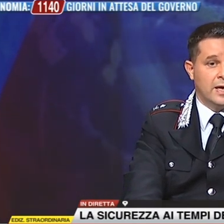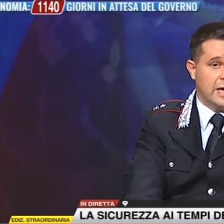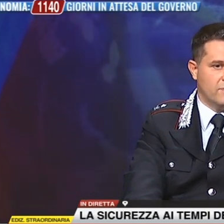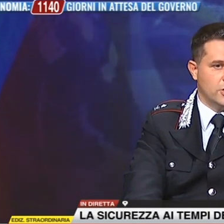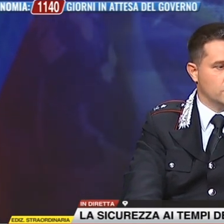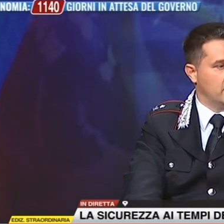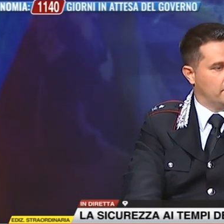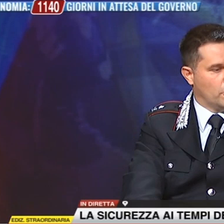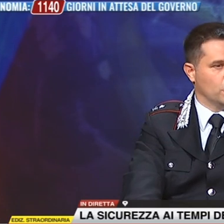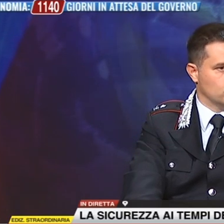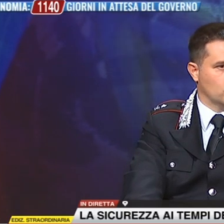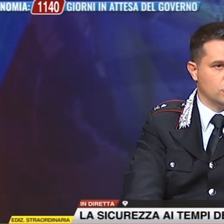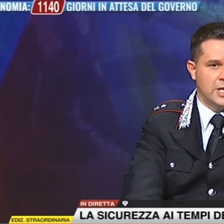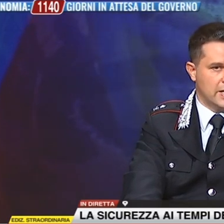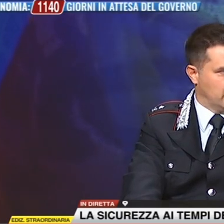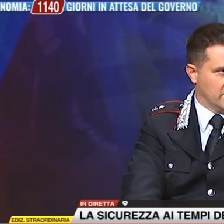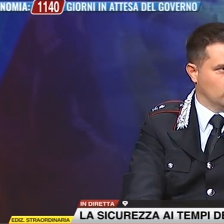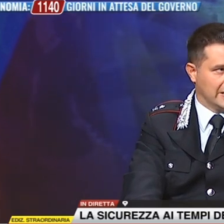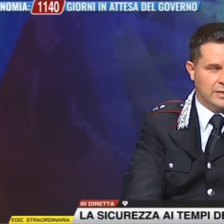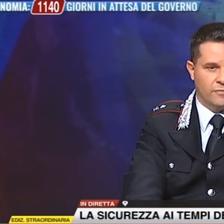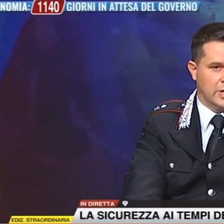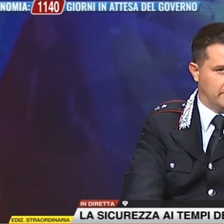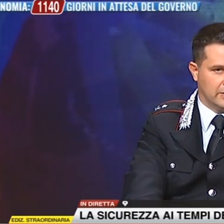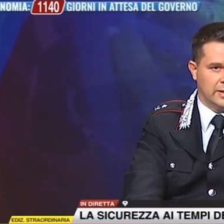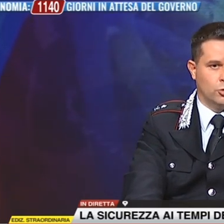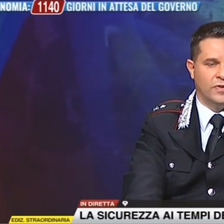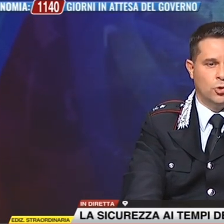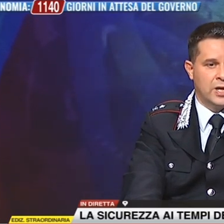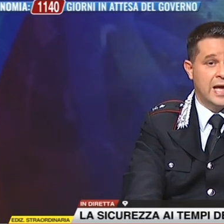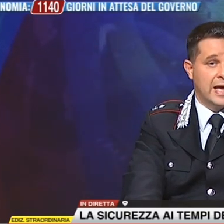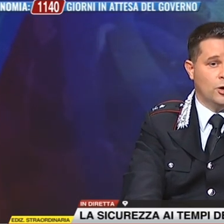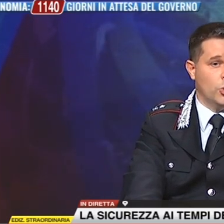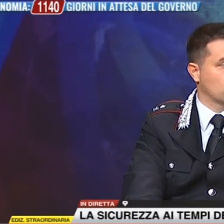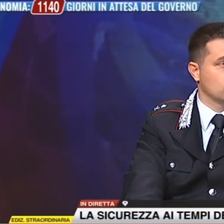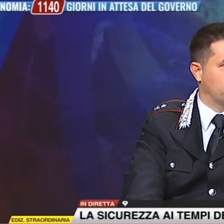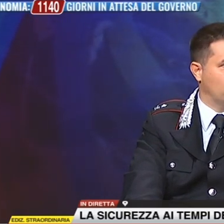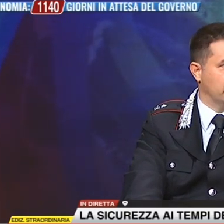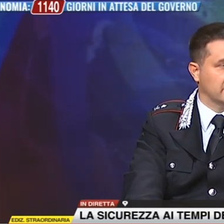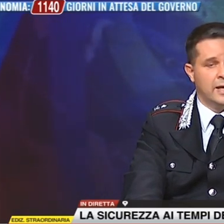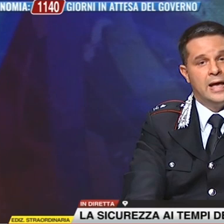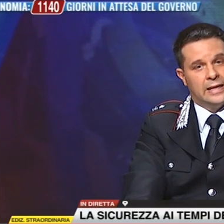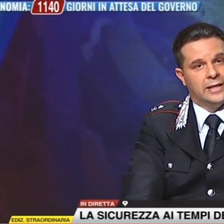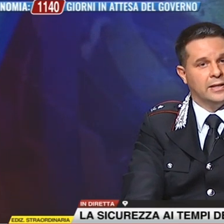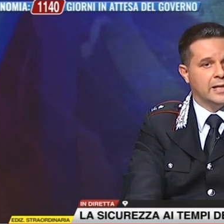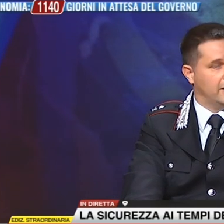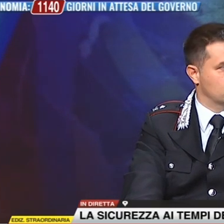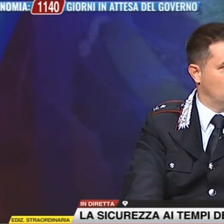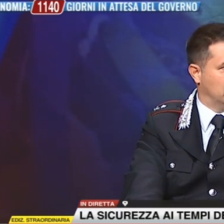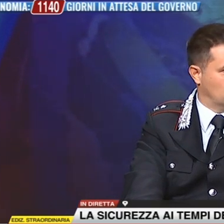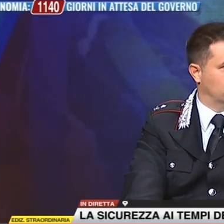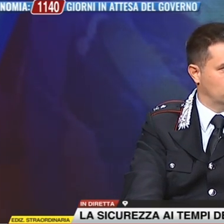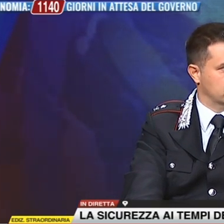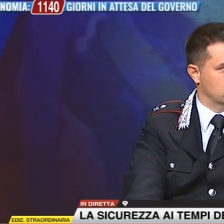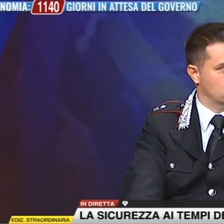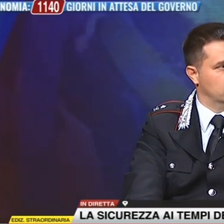specifiche. E invece, proprio su consigli che gli vengono dati telefonicamente dai truffatori, è lui inconsapevolmente ad accreditare la somma